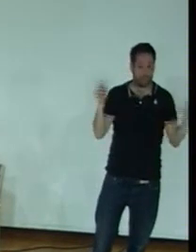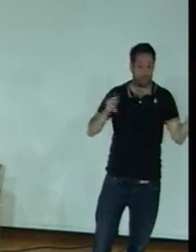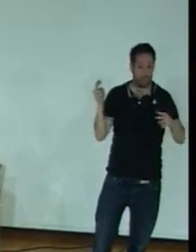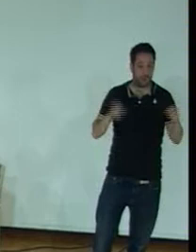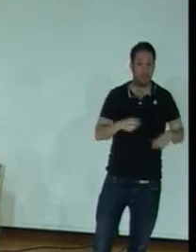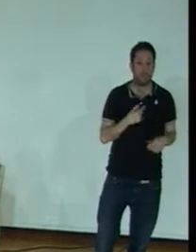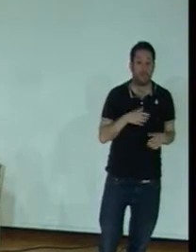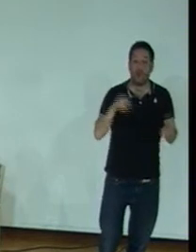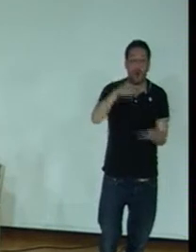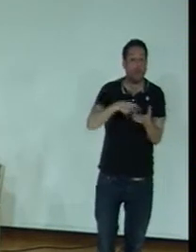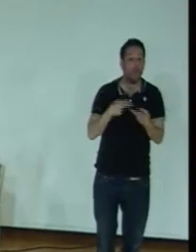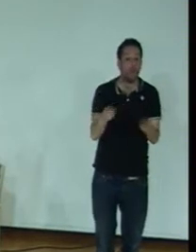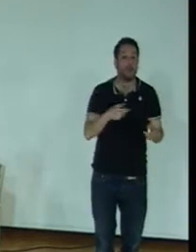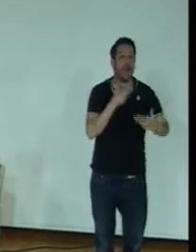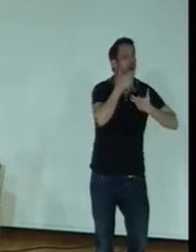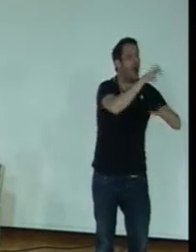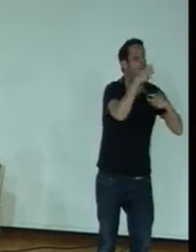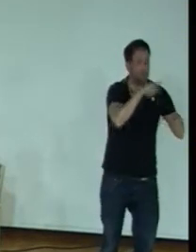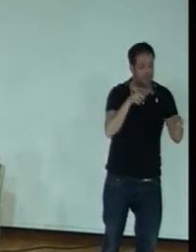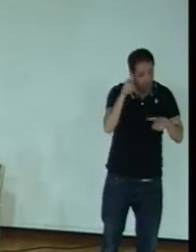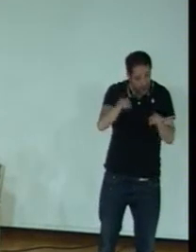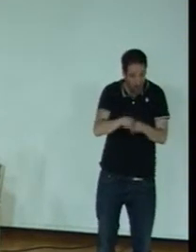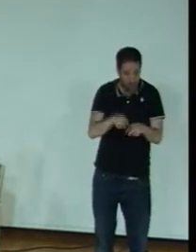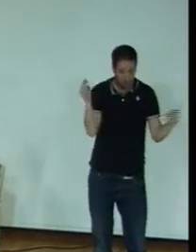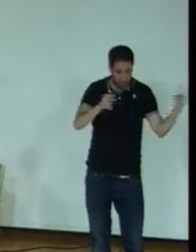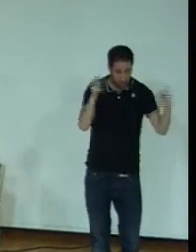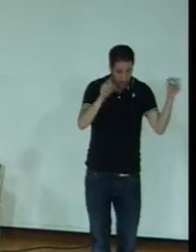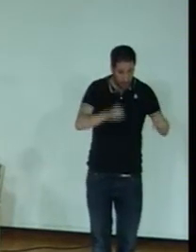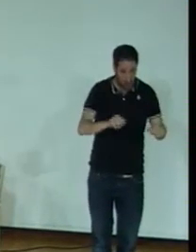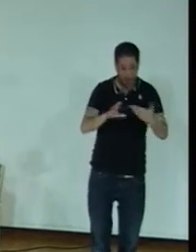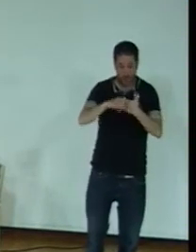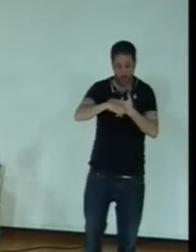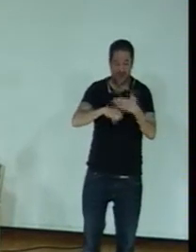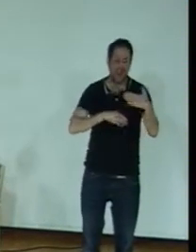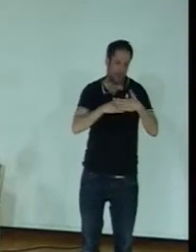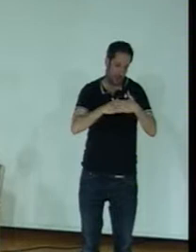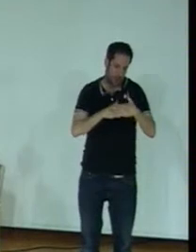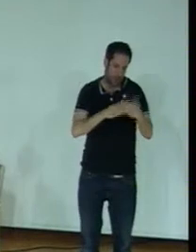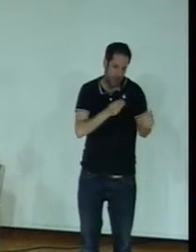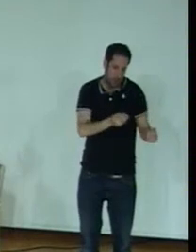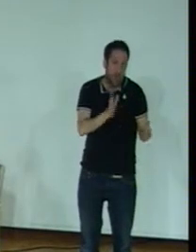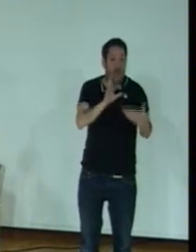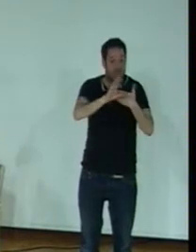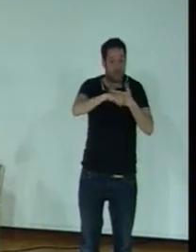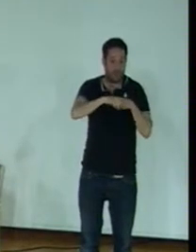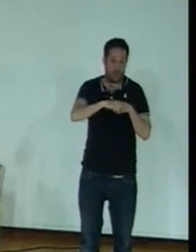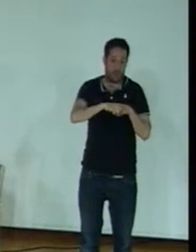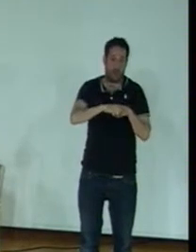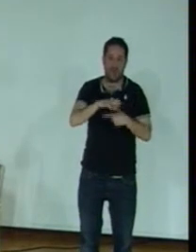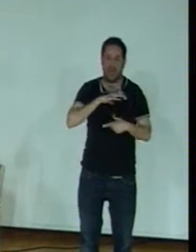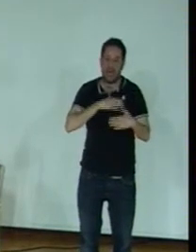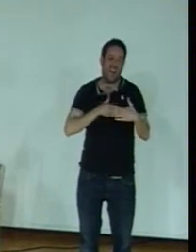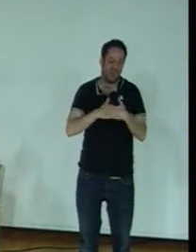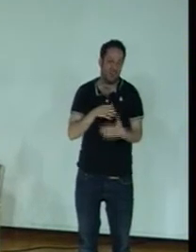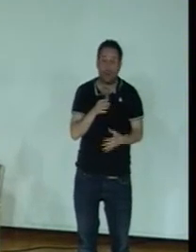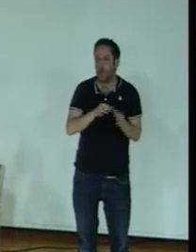à voix haute dans un lieu public en criant très fort. Donc le chiffrement limite ça, mais le chiffrement présente un certain nombre de